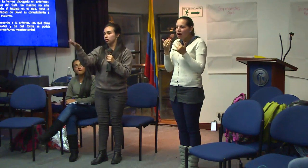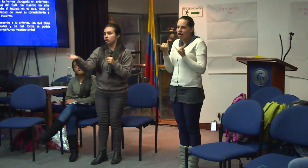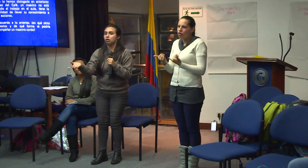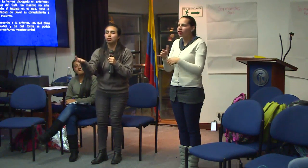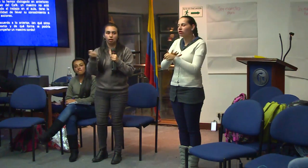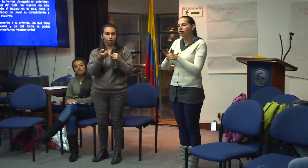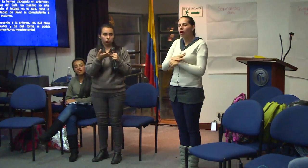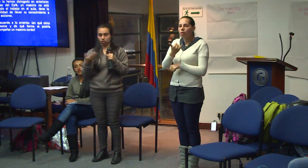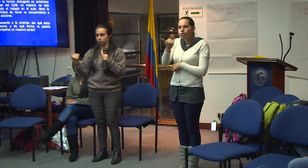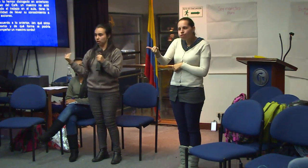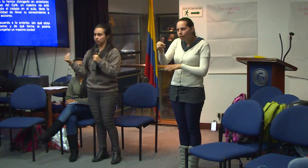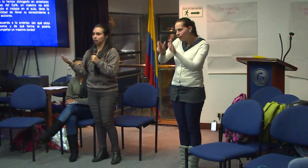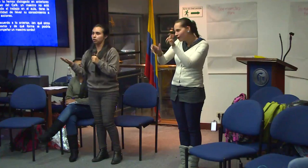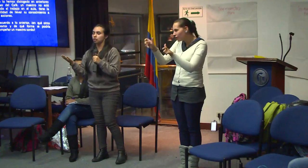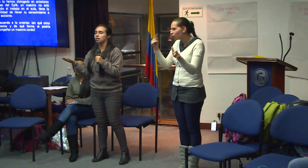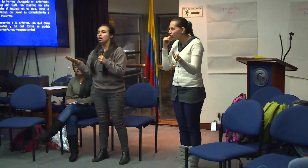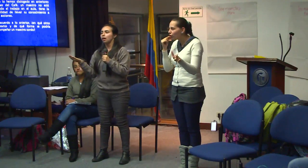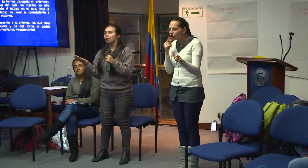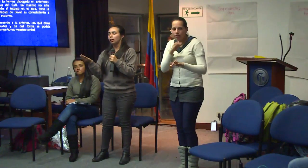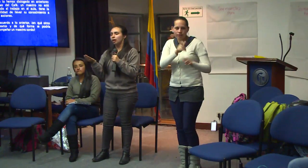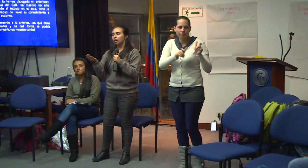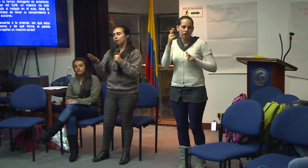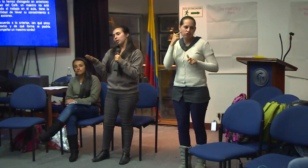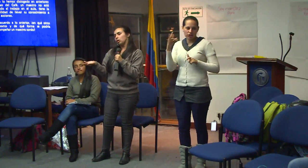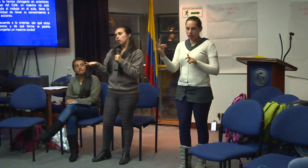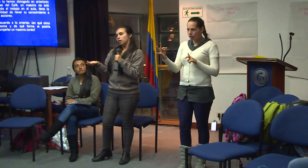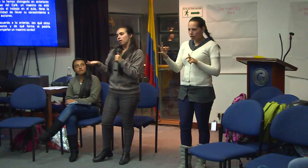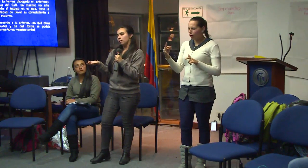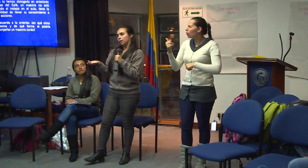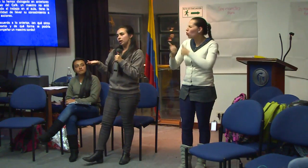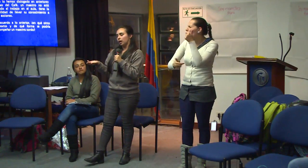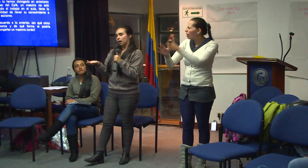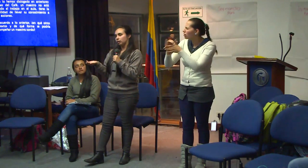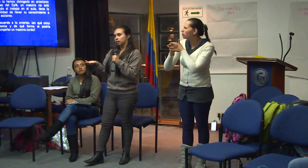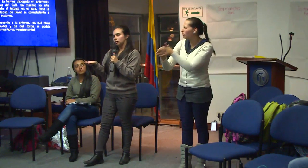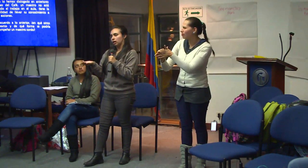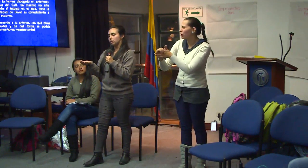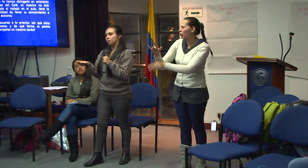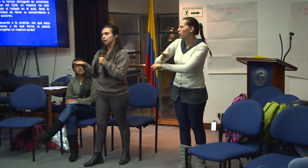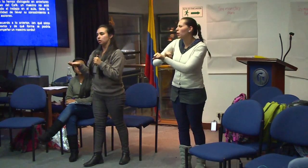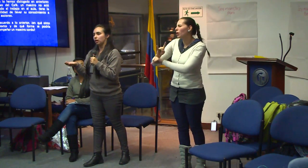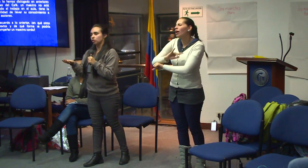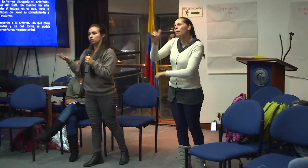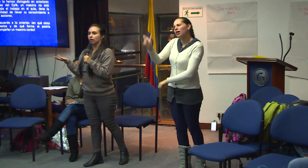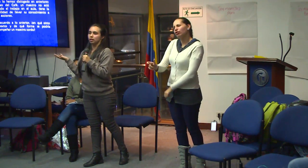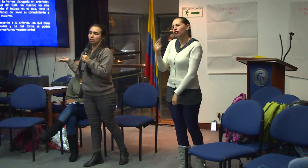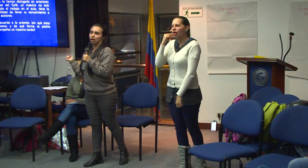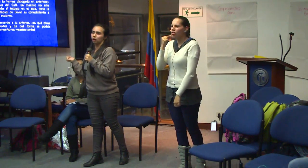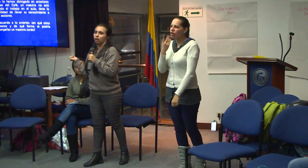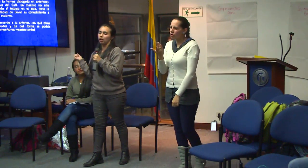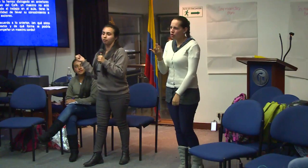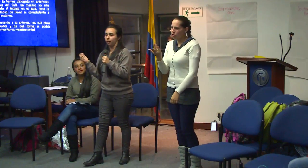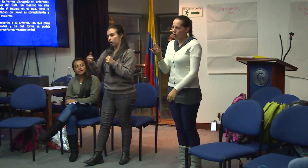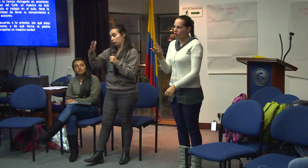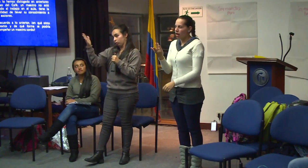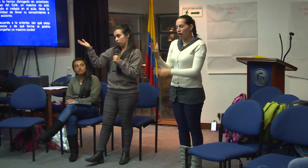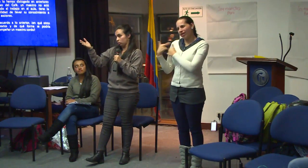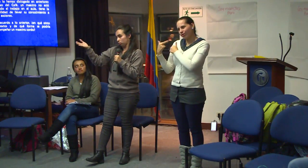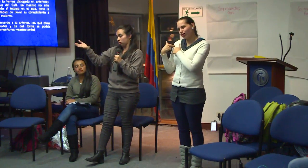hay personas sordas y hay personas oyentes. Entonces, ¿qué metodología va a manejar esa persona sorda que está a cargo del